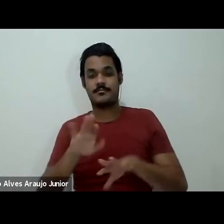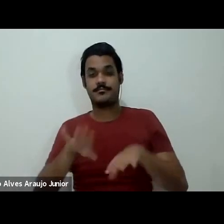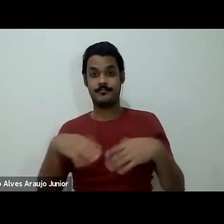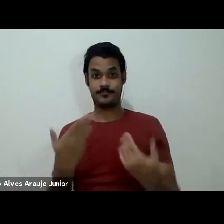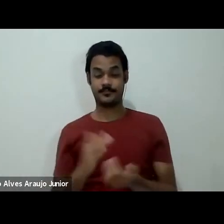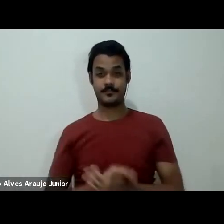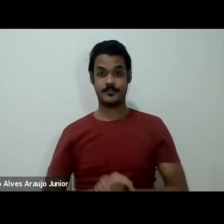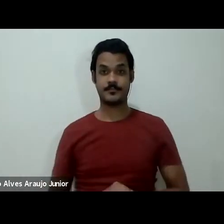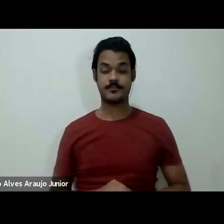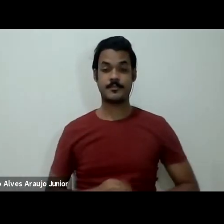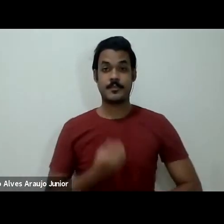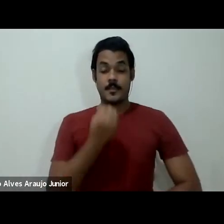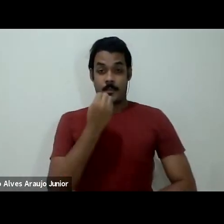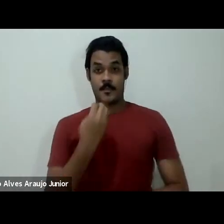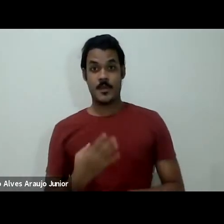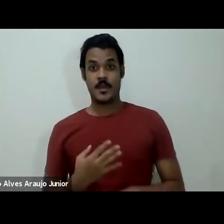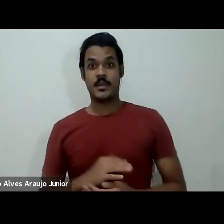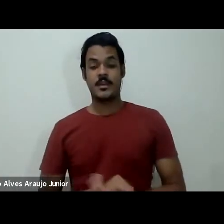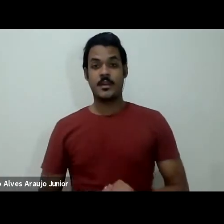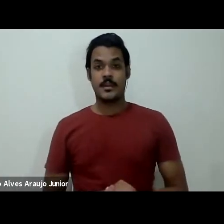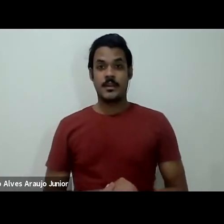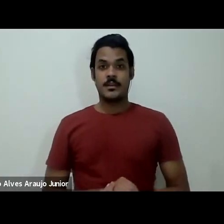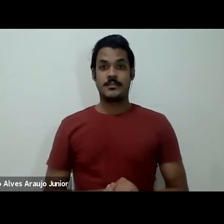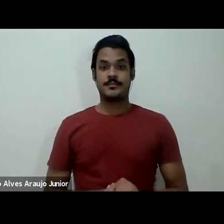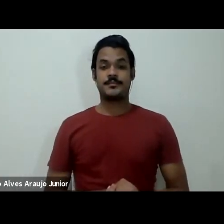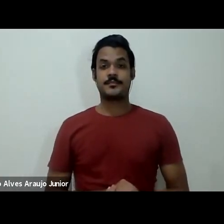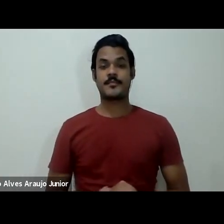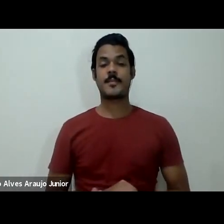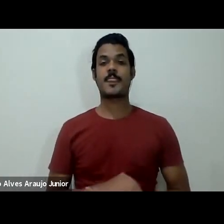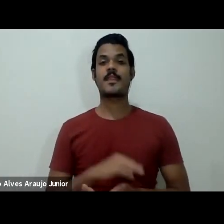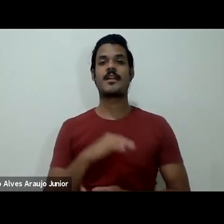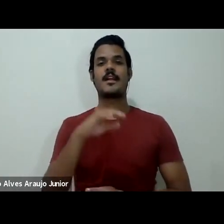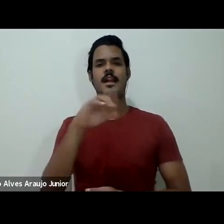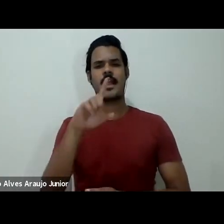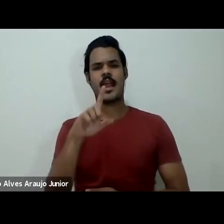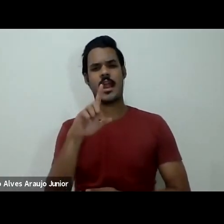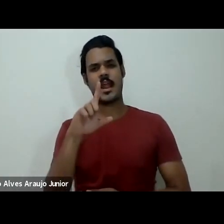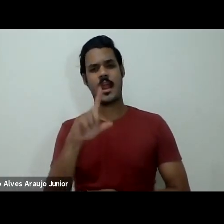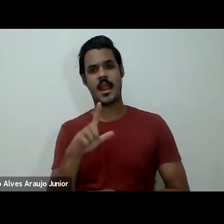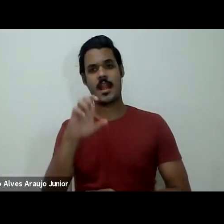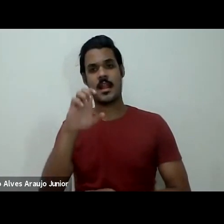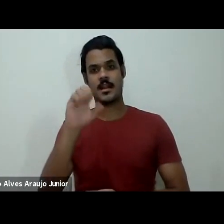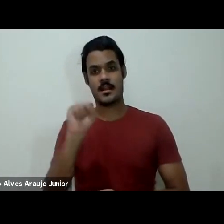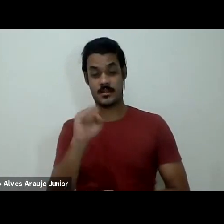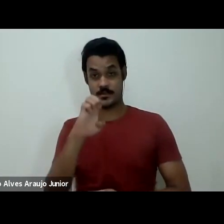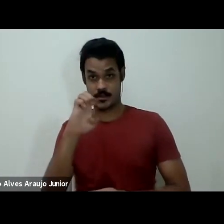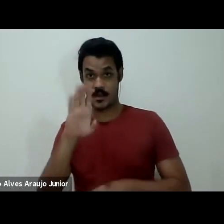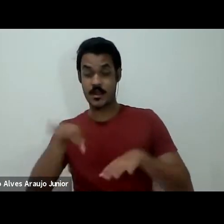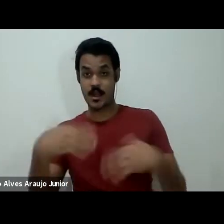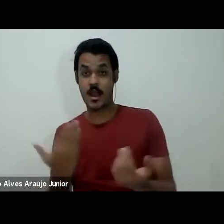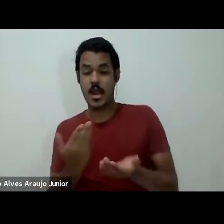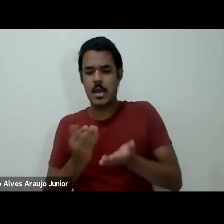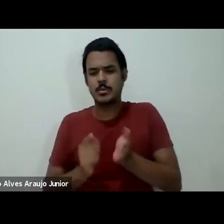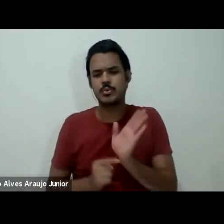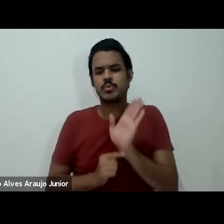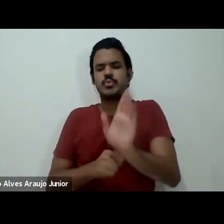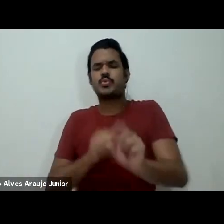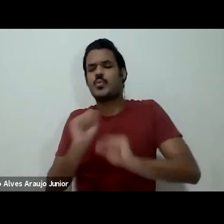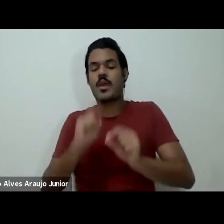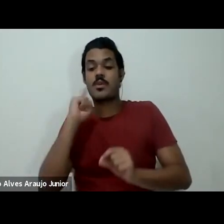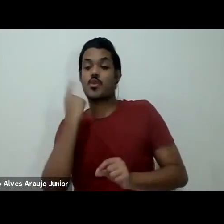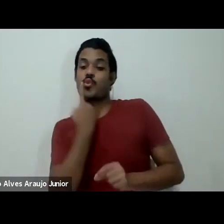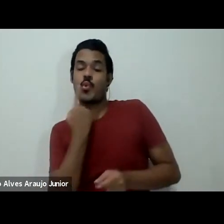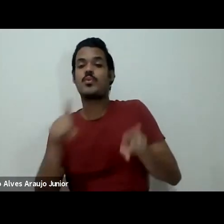Bem, a LSE é uma legenda que atende ao público surdo e ensurdecido. Portanto,